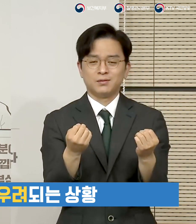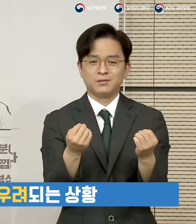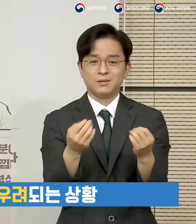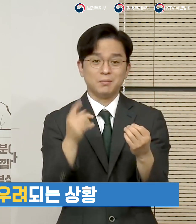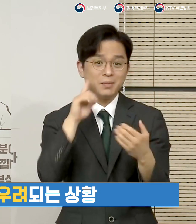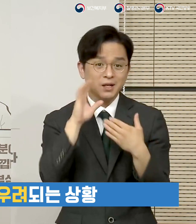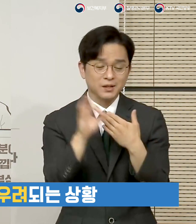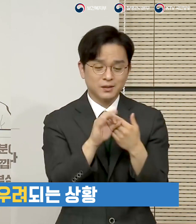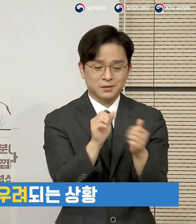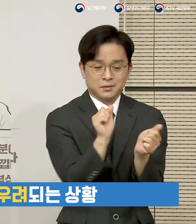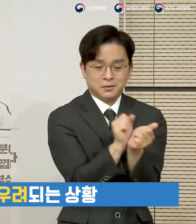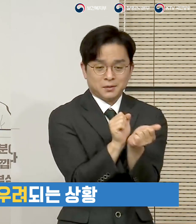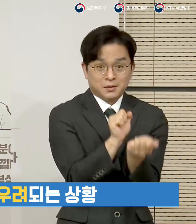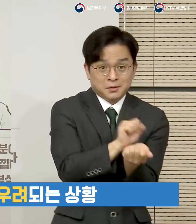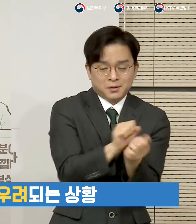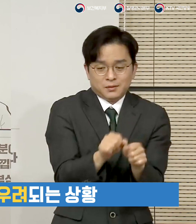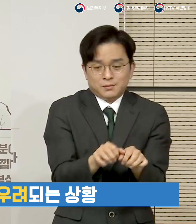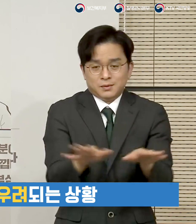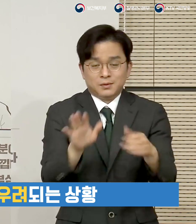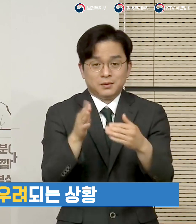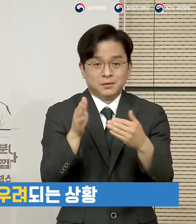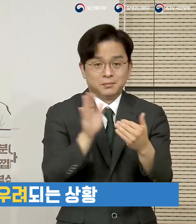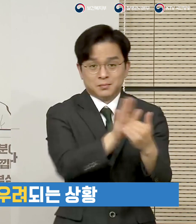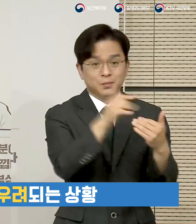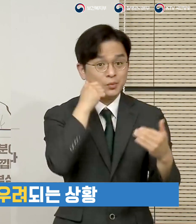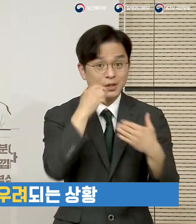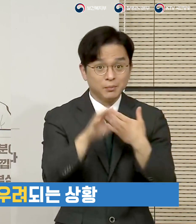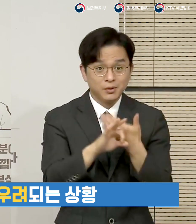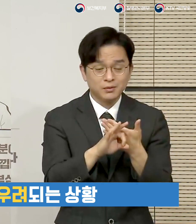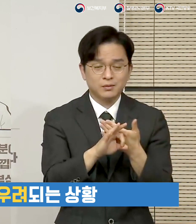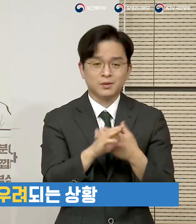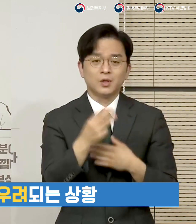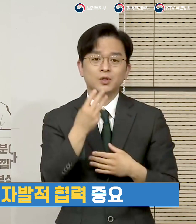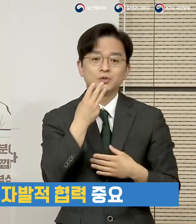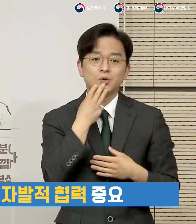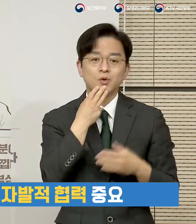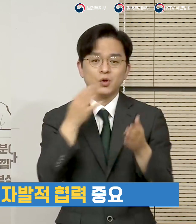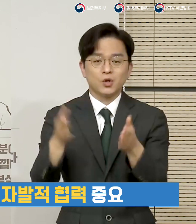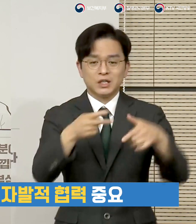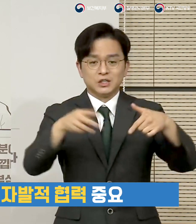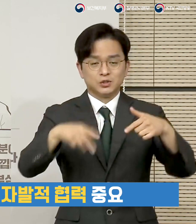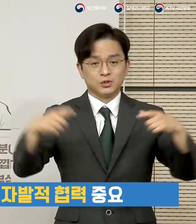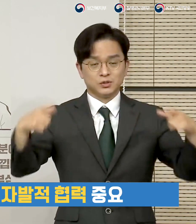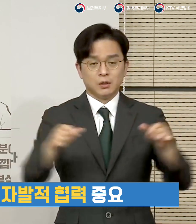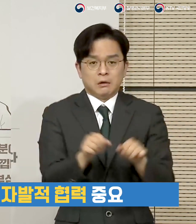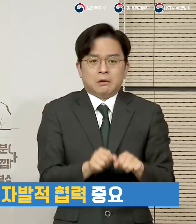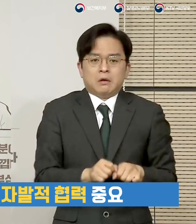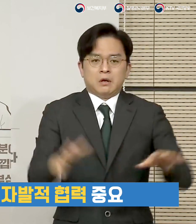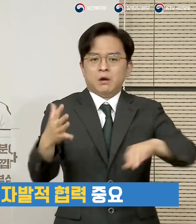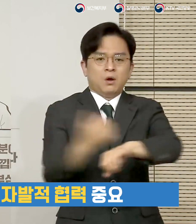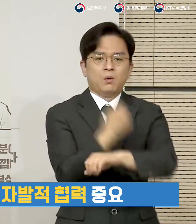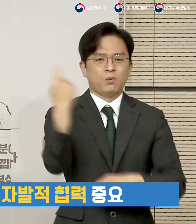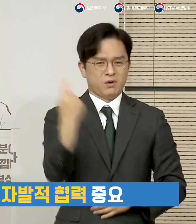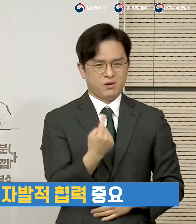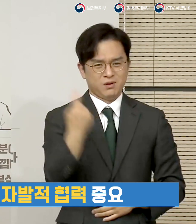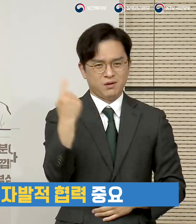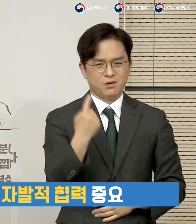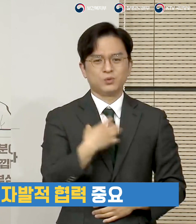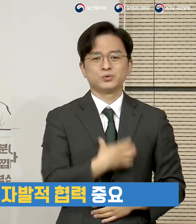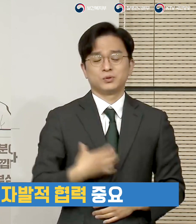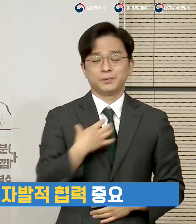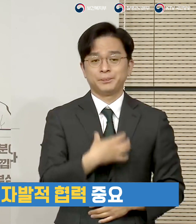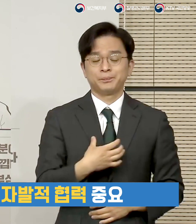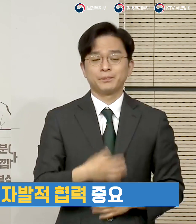경우 수도권의 대유행 양상도 우려되는 상황입니다. 연쇄 감염의 고리를 끊어내기 위해서는